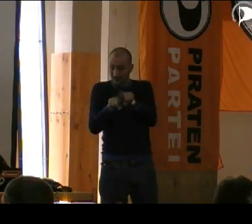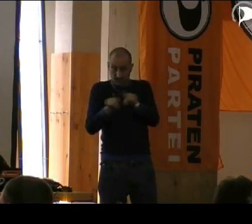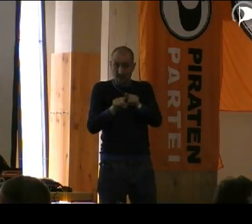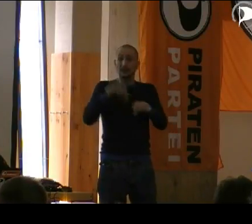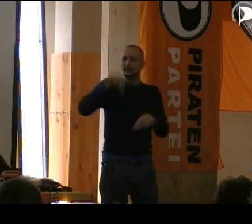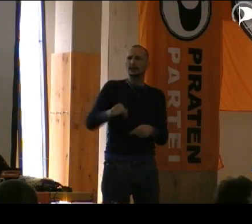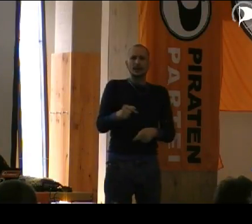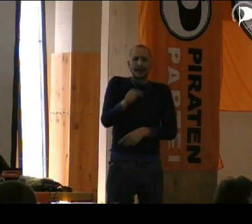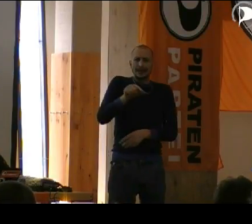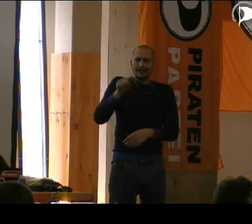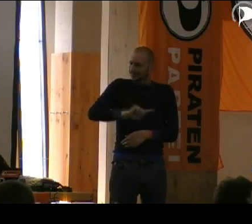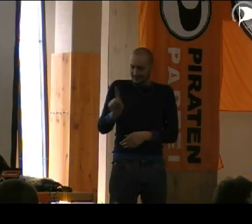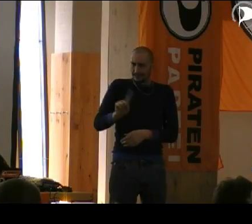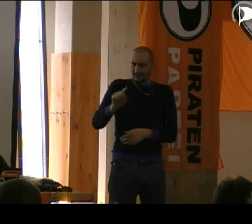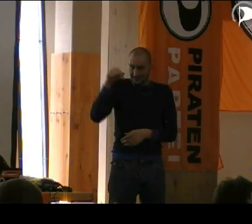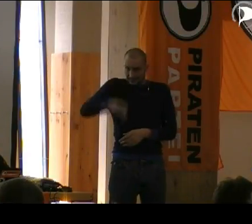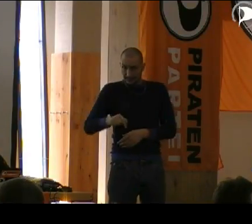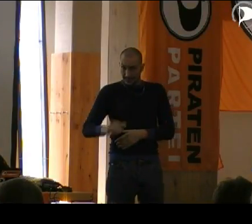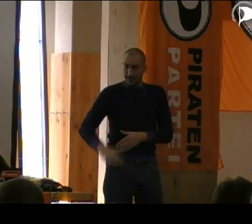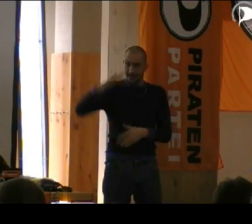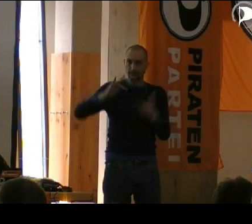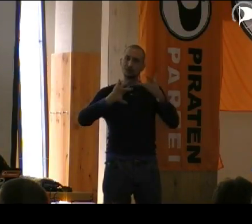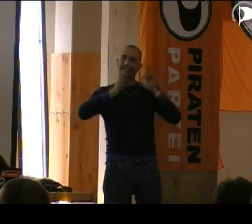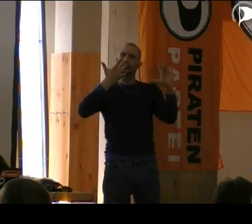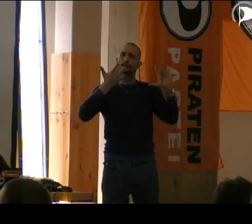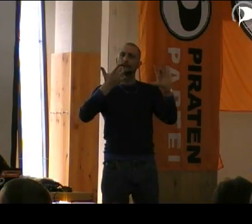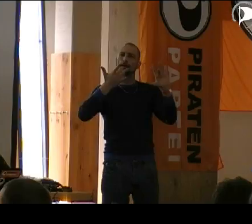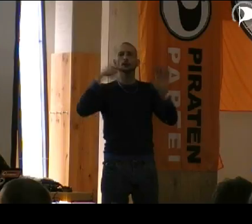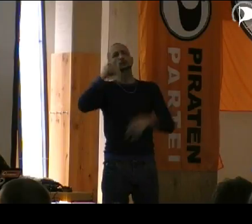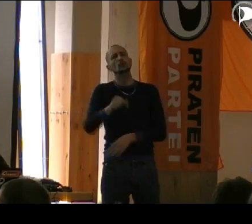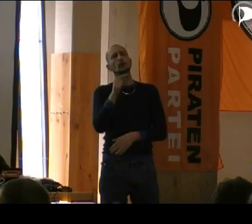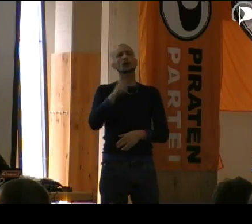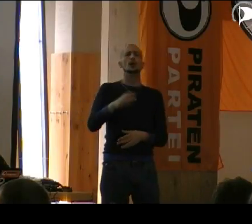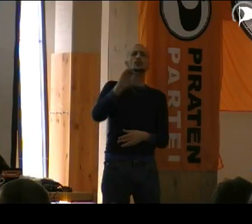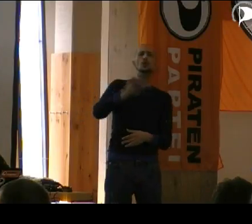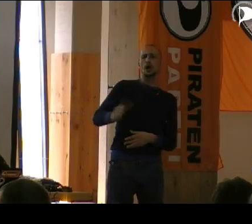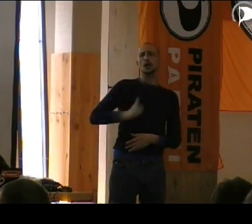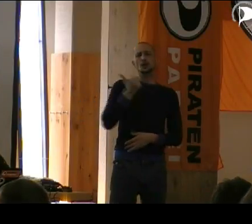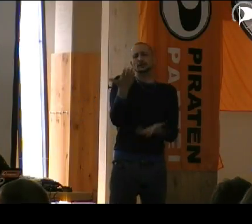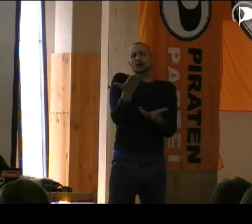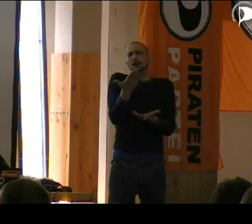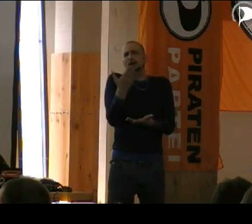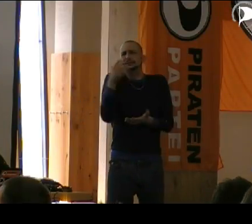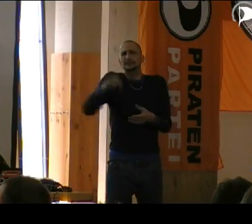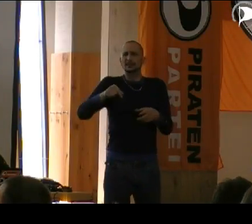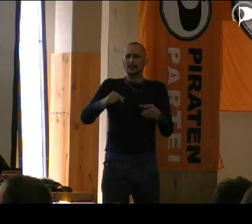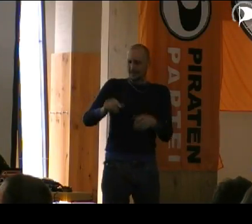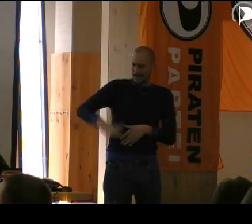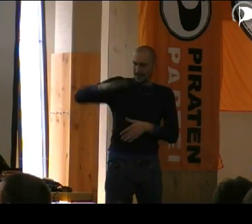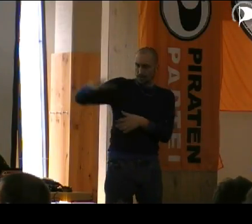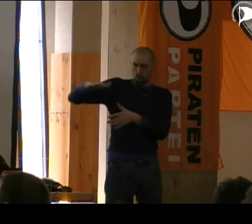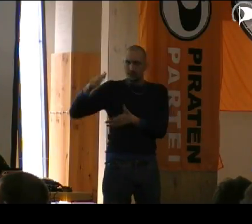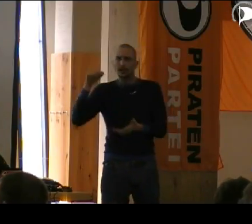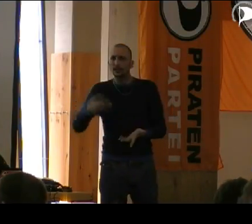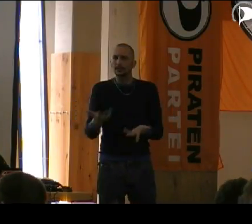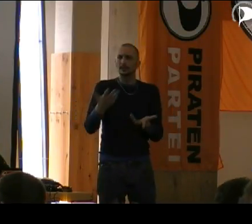und jetzt ist nicht die generation internet es ist nicht der generation gold bock generation keine ahnung individualismus und wie